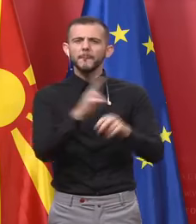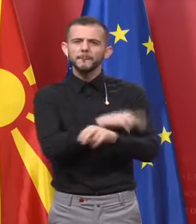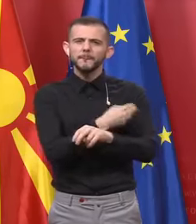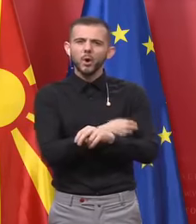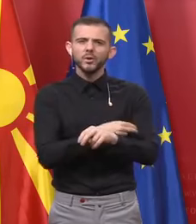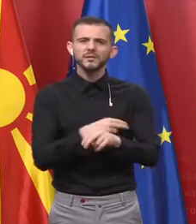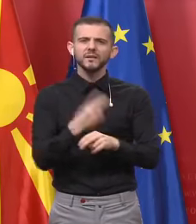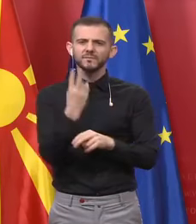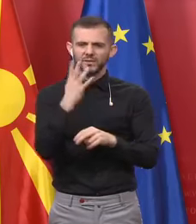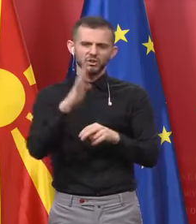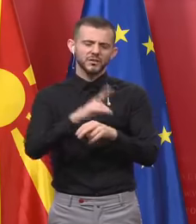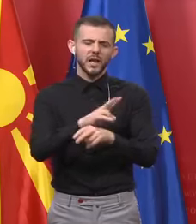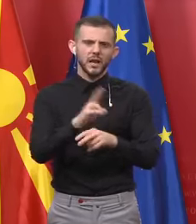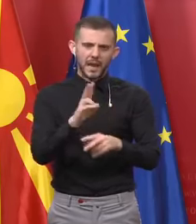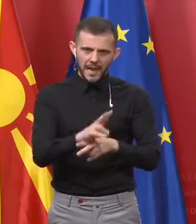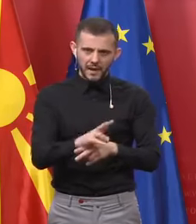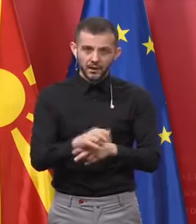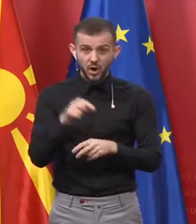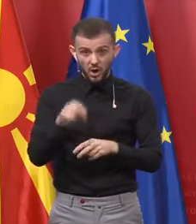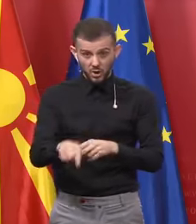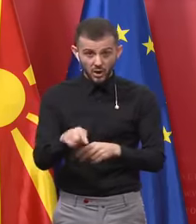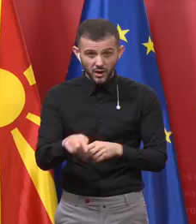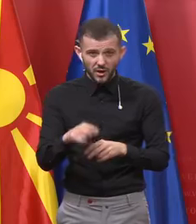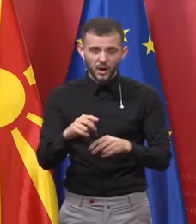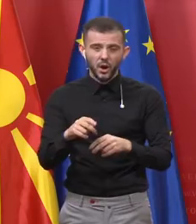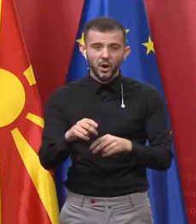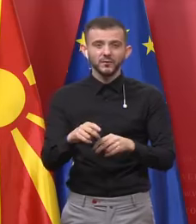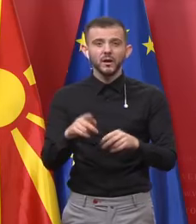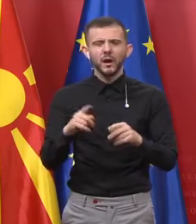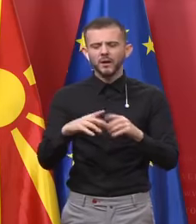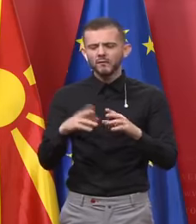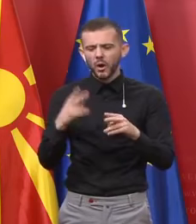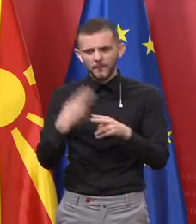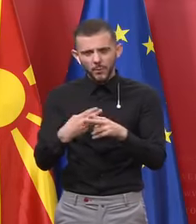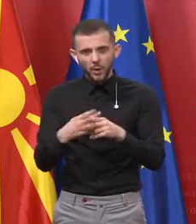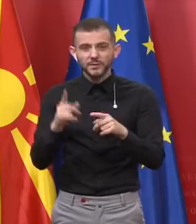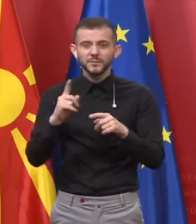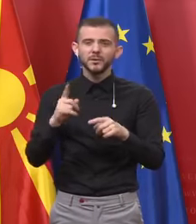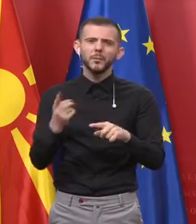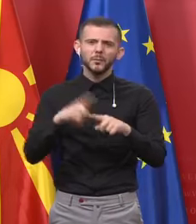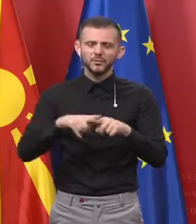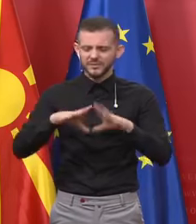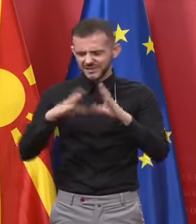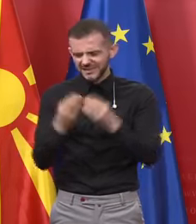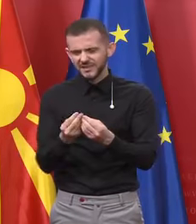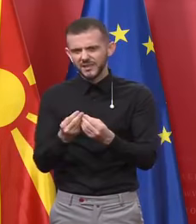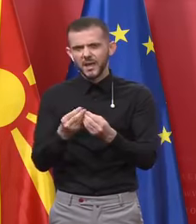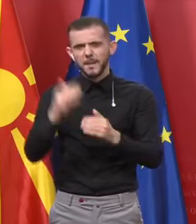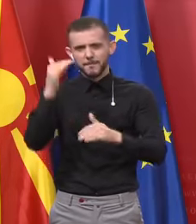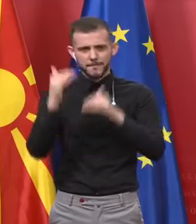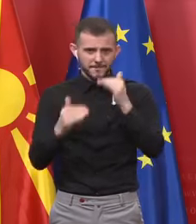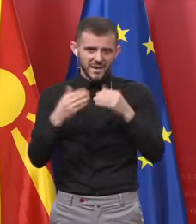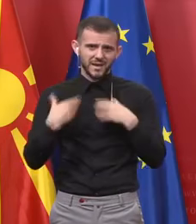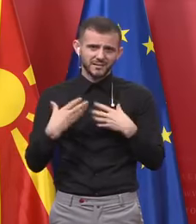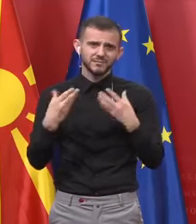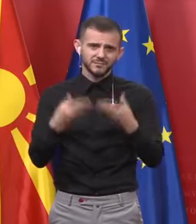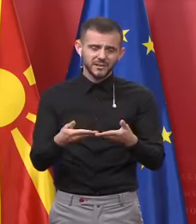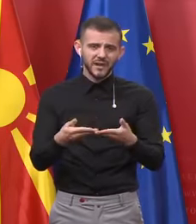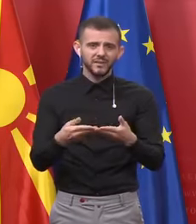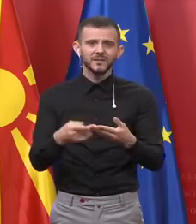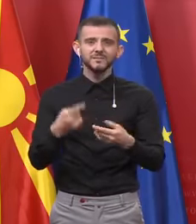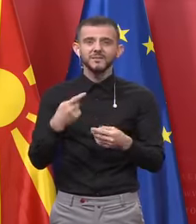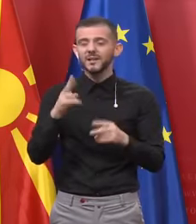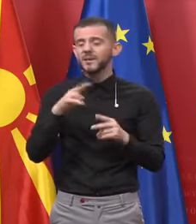најтешка форма на болест, практично и покрај сите превземени мерки, многу тешко може да